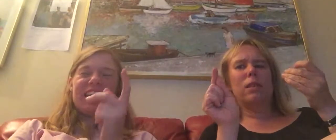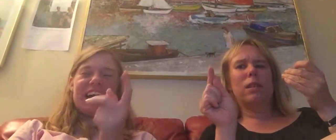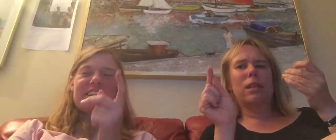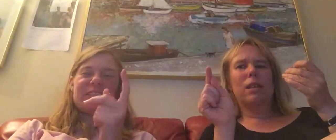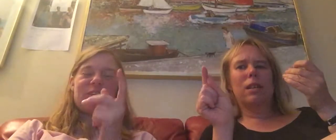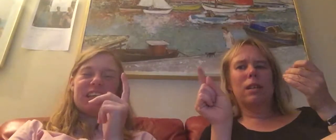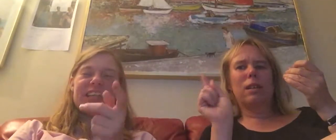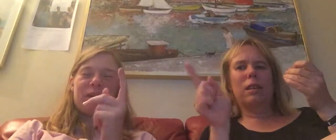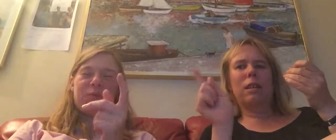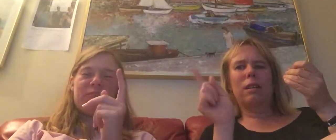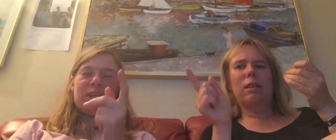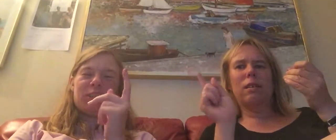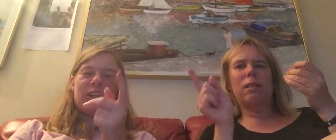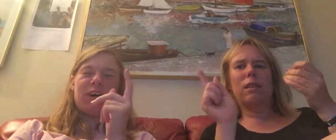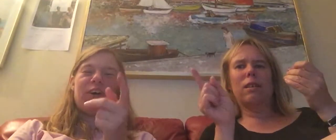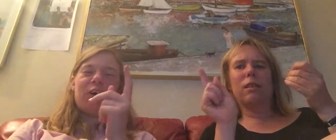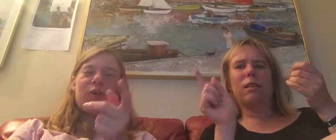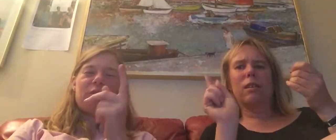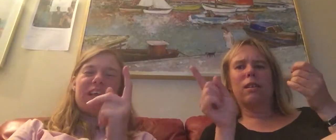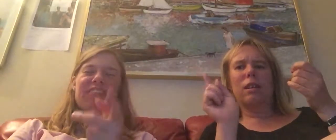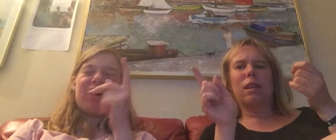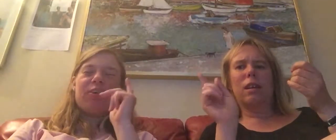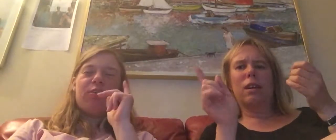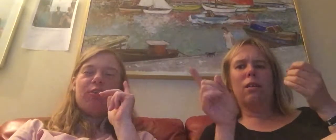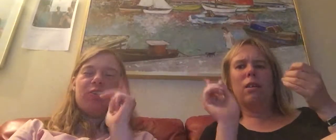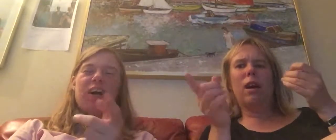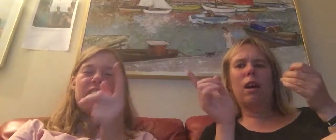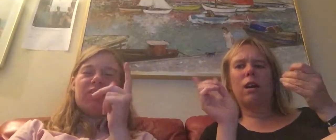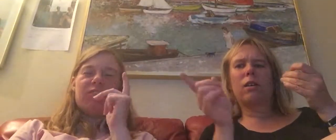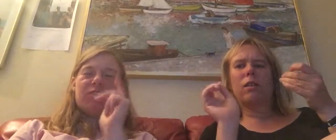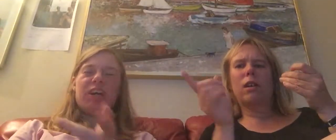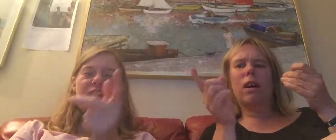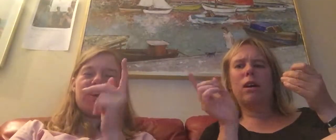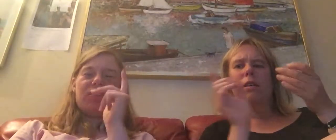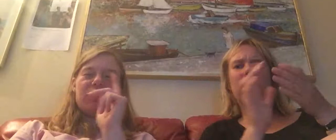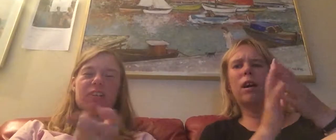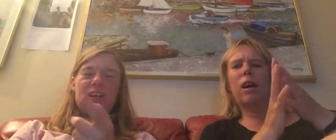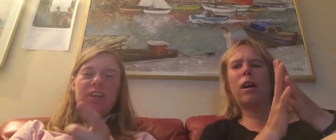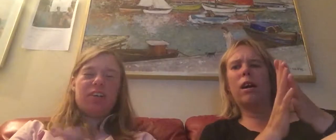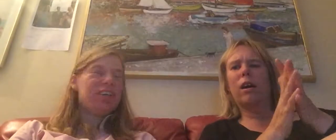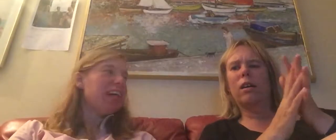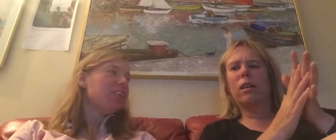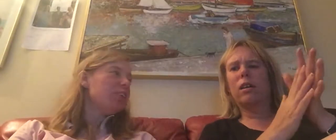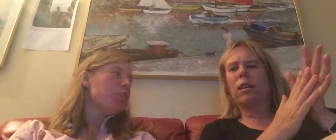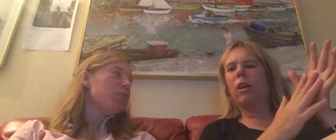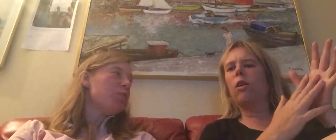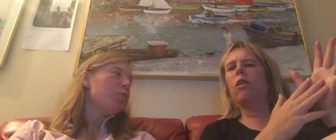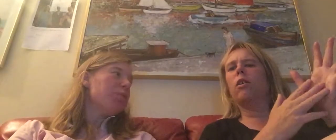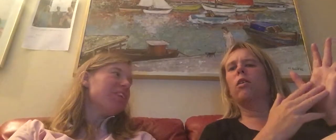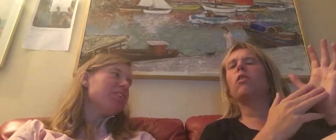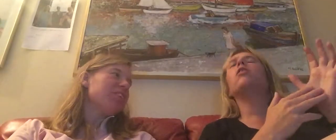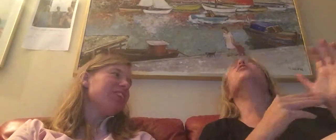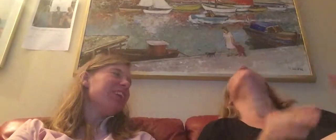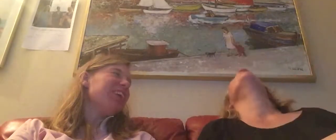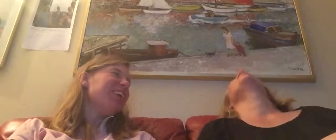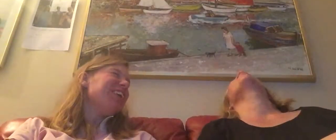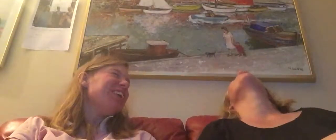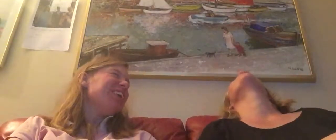Jag viskar och leva ut i undan. Grattis Åsa, på din idag. Och du lever. Hurra, hurra, hurra. Rass, oktober det är snart. Och lass. Det är